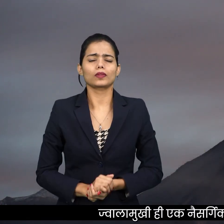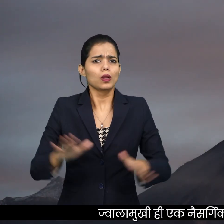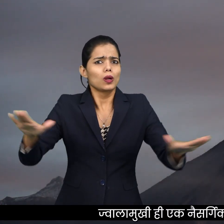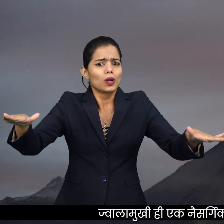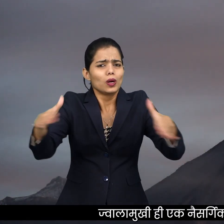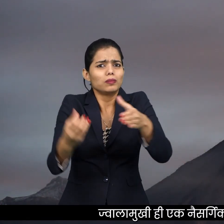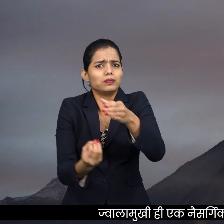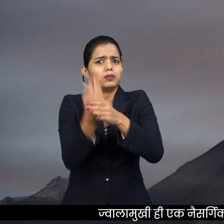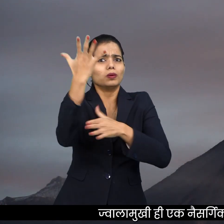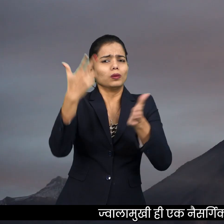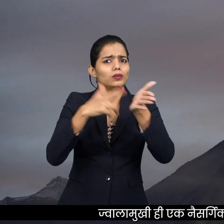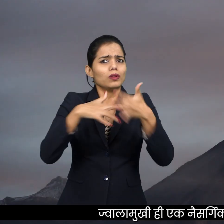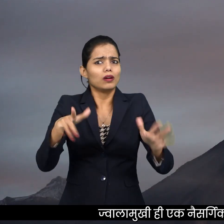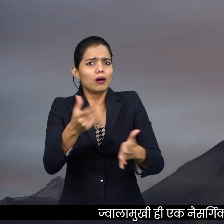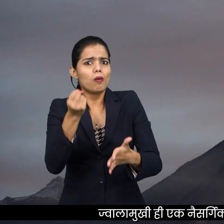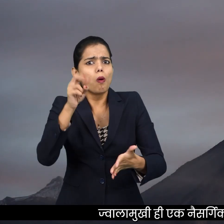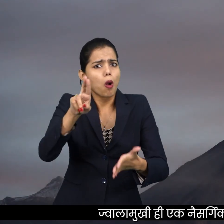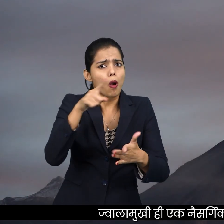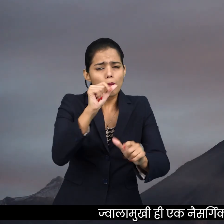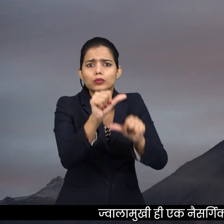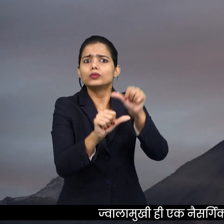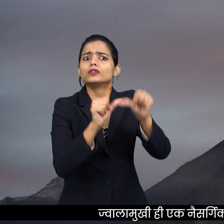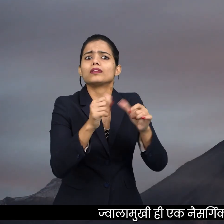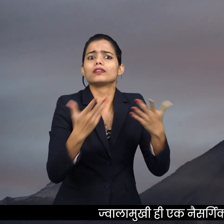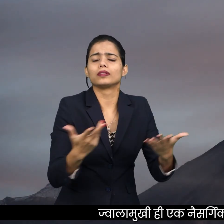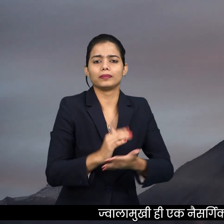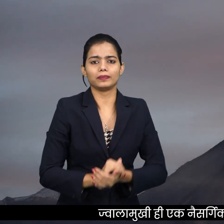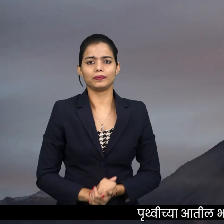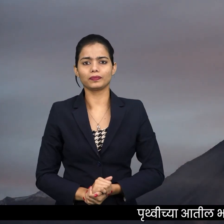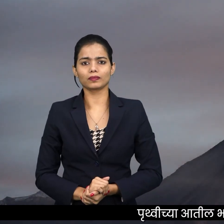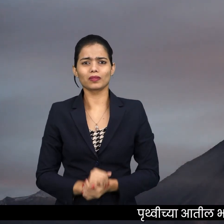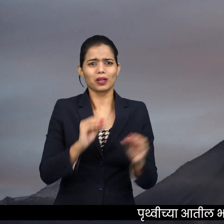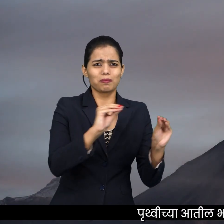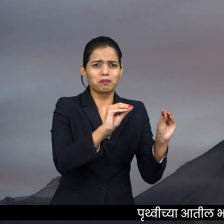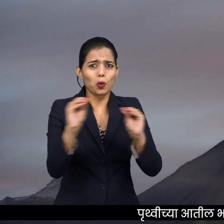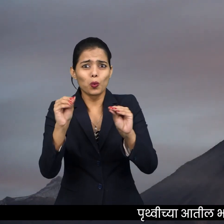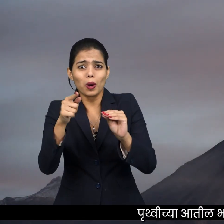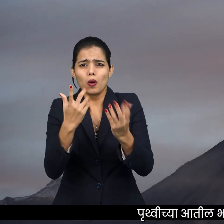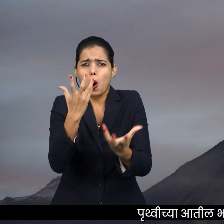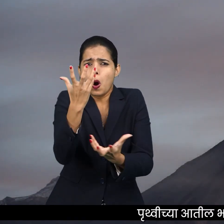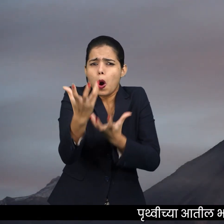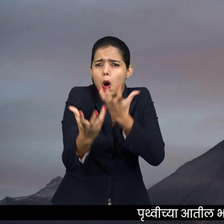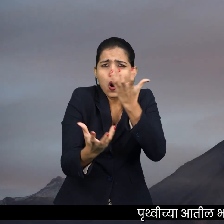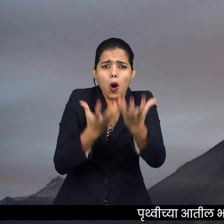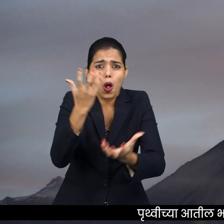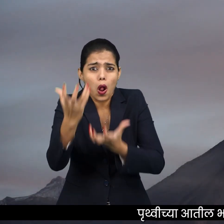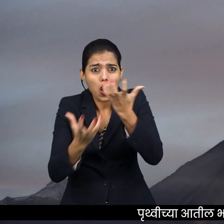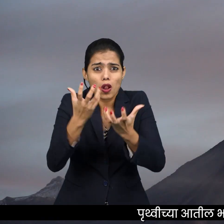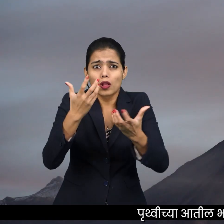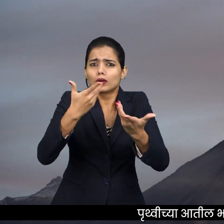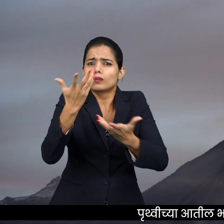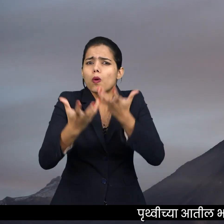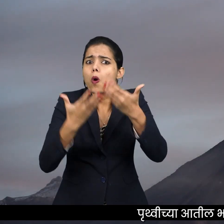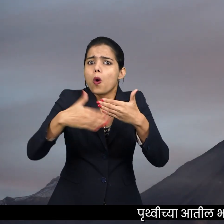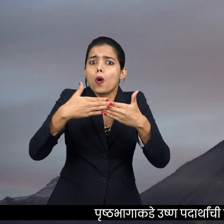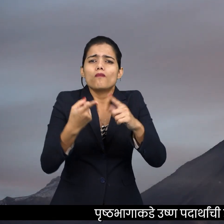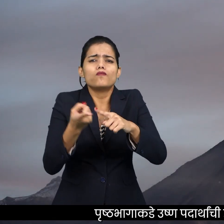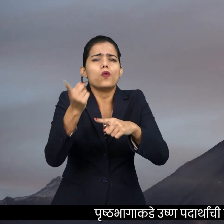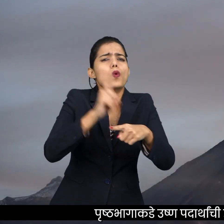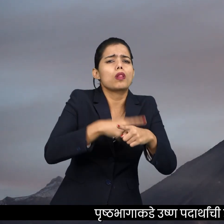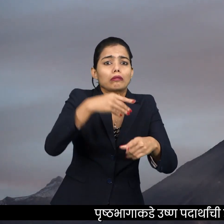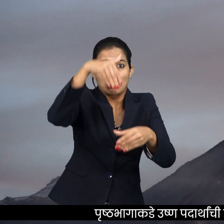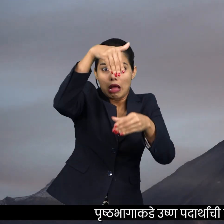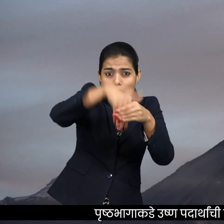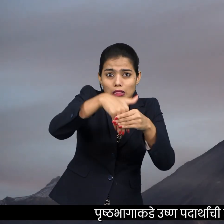ज्वालामुखी ही एक नैसर्गिक घटना किंवा घटना आहे. पृथ्वीच्या आतील भागातून पृथ्वीच्या